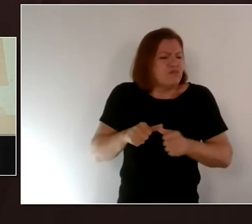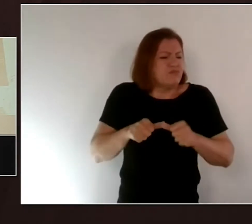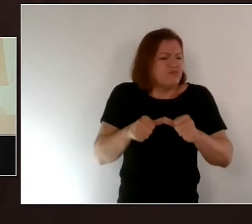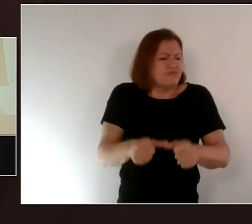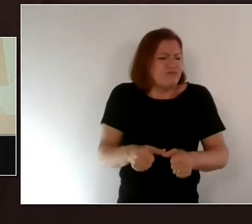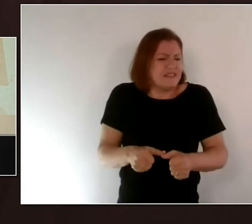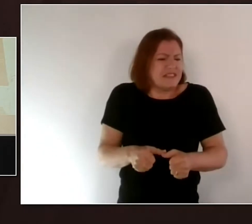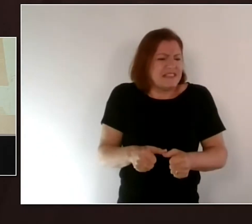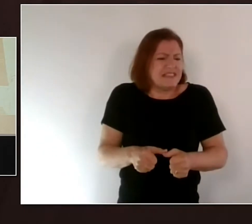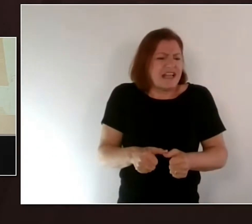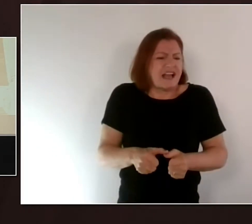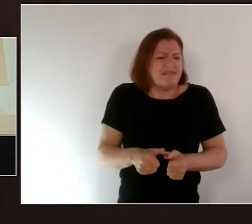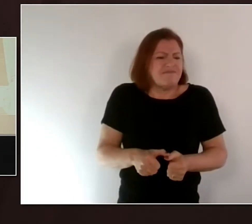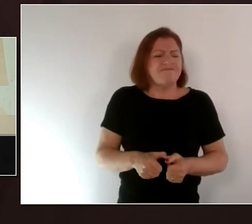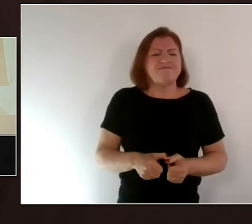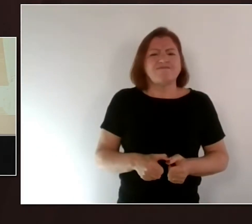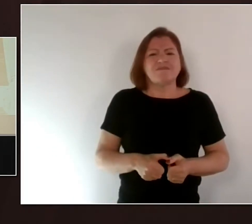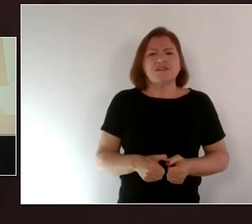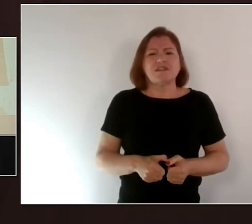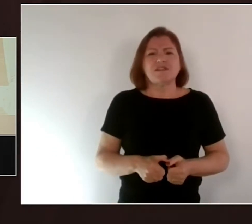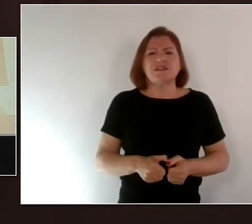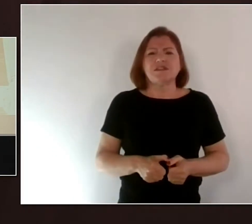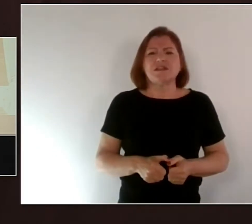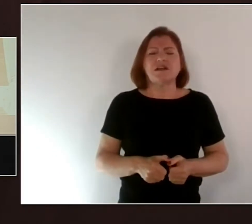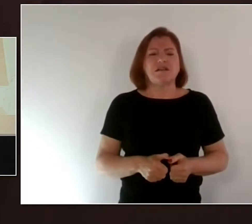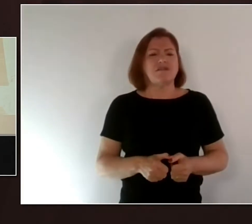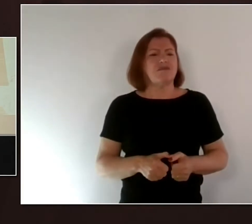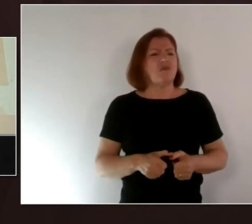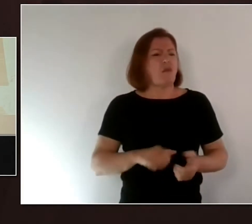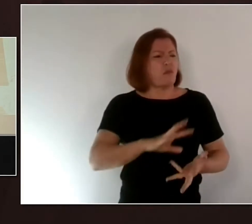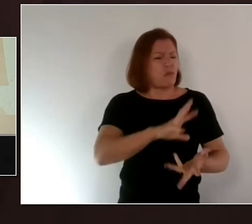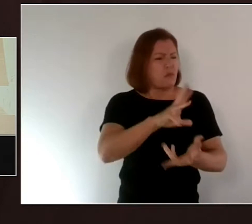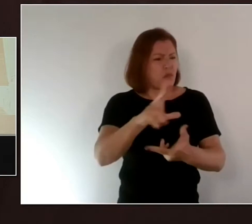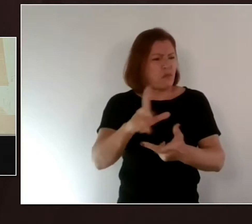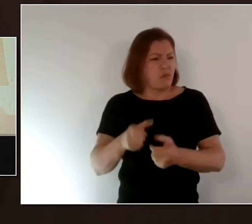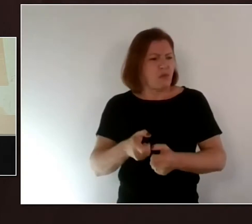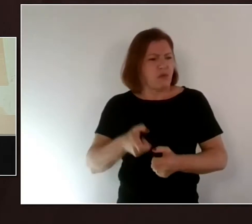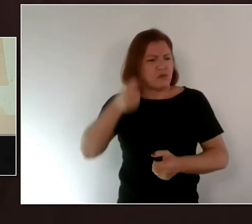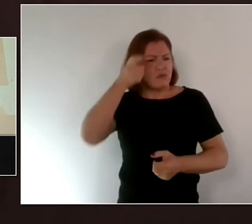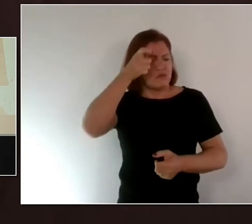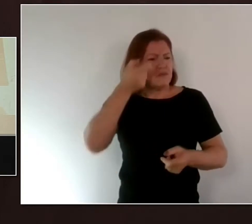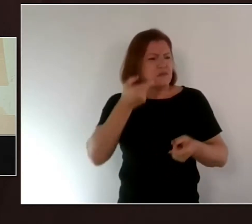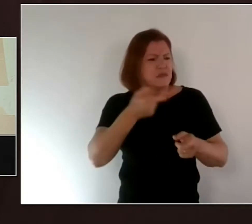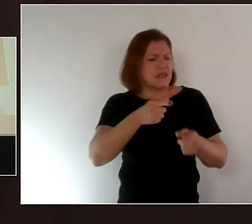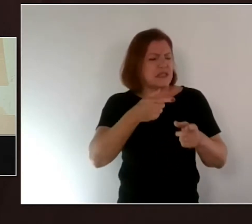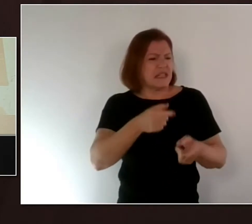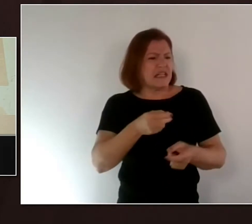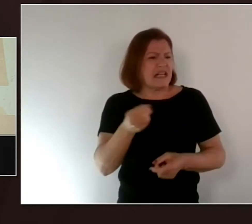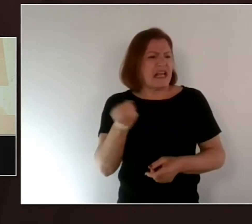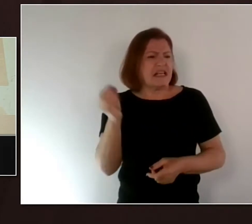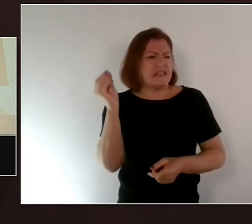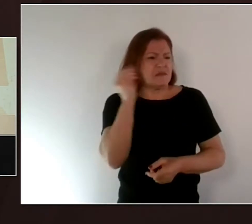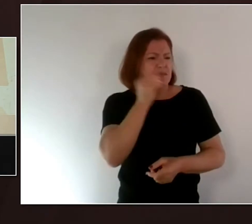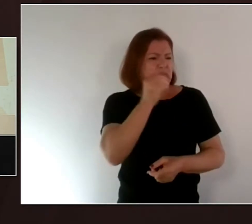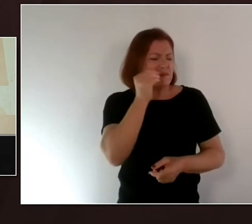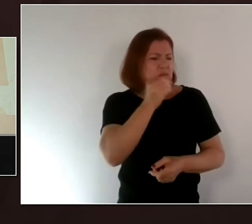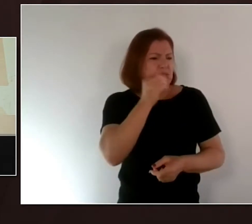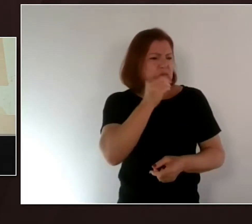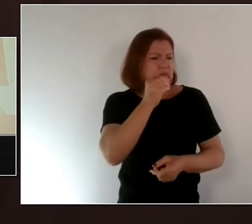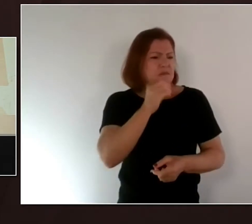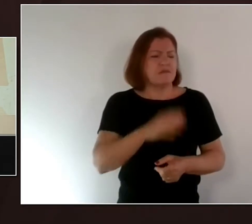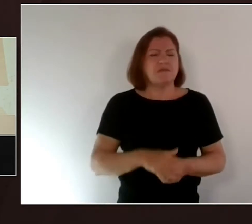enganado por Satanás. Vocês sabem que Satanás